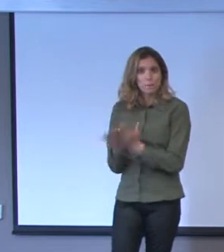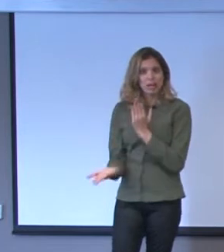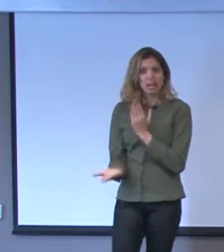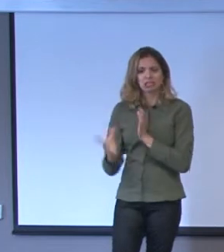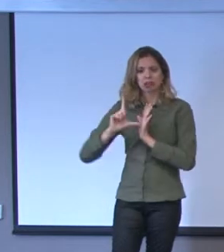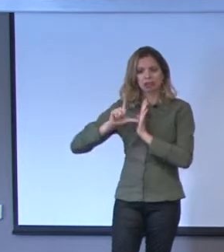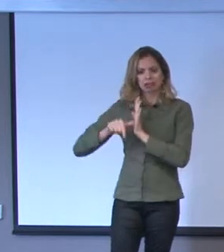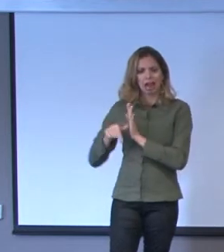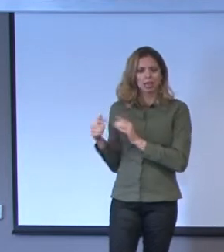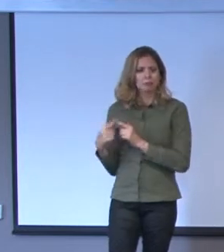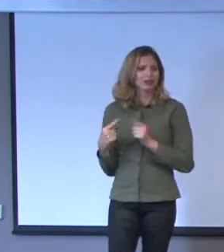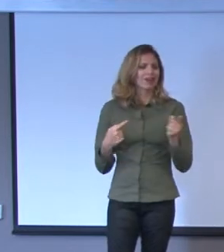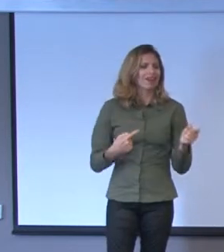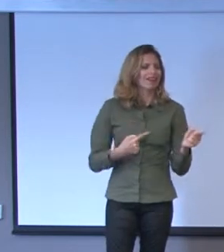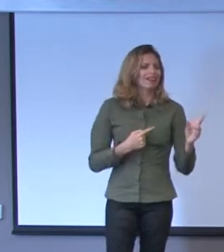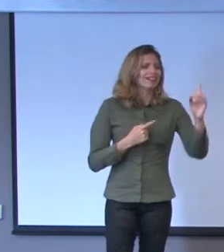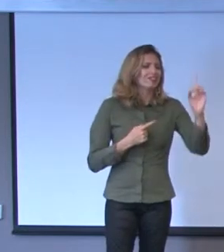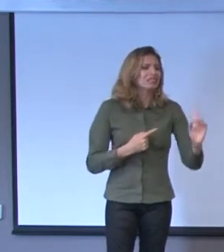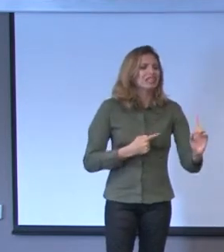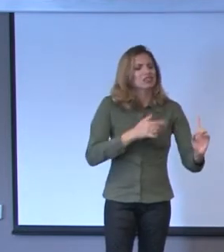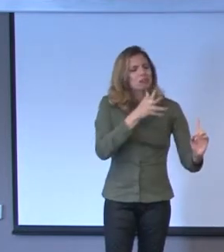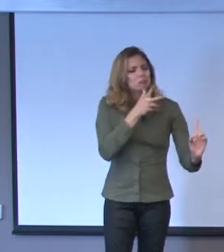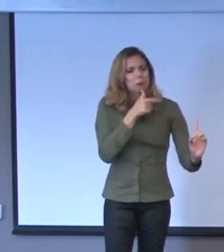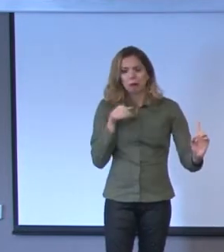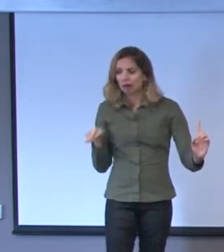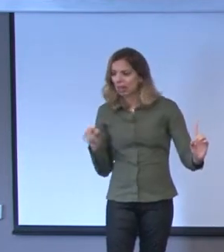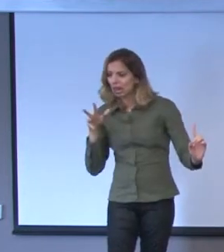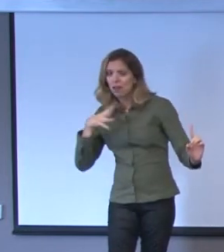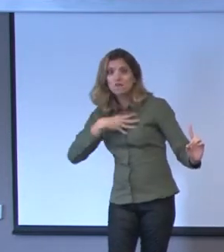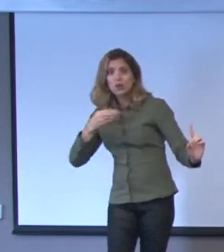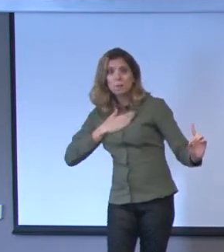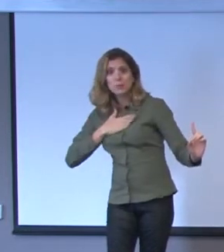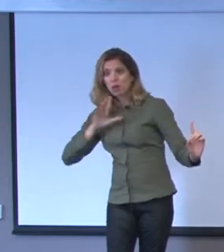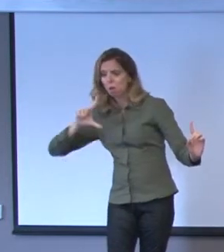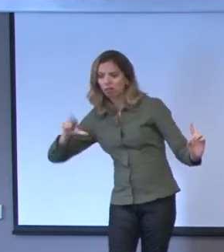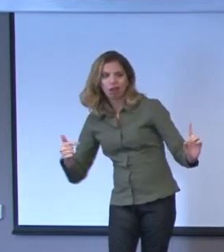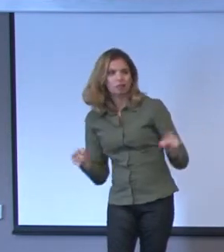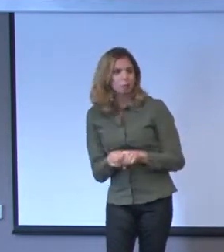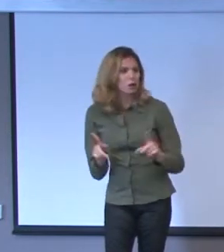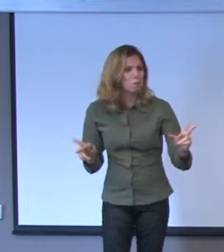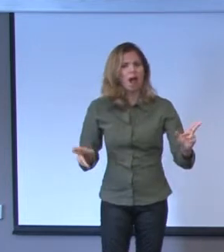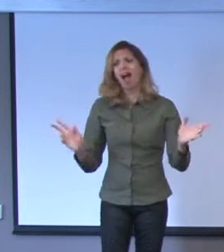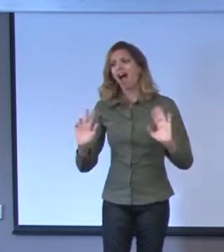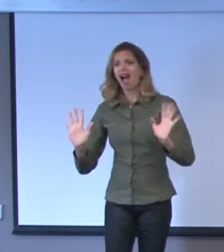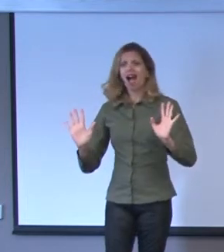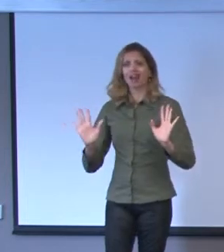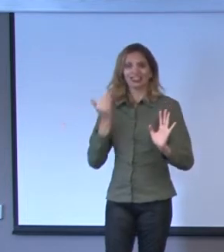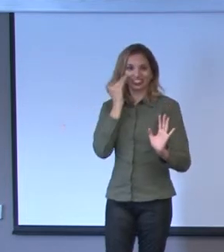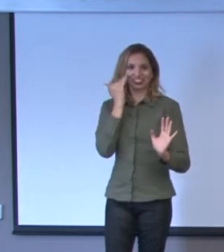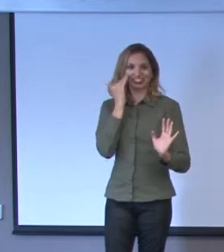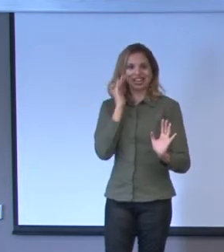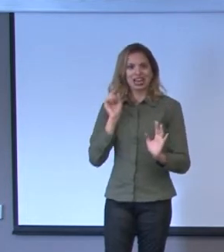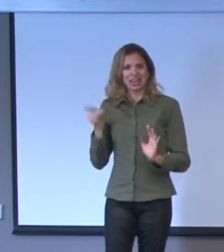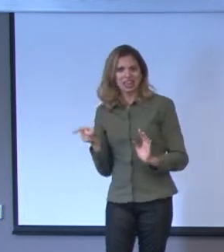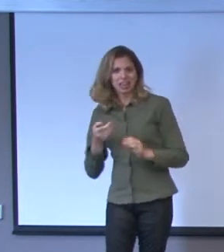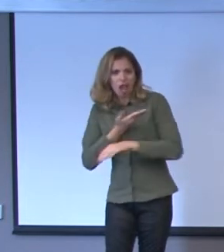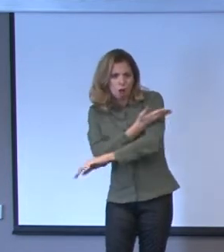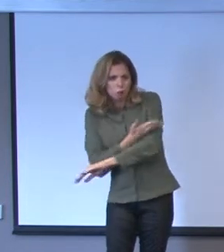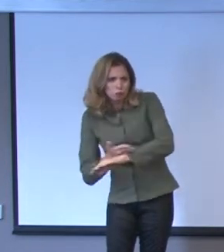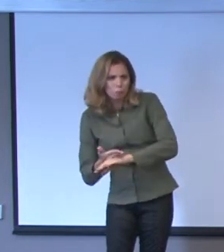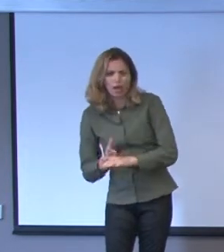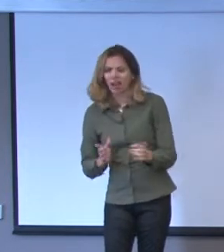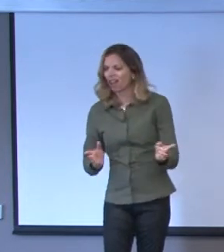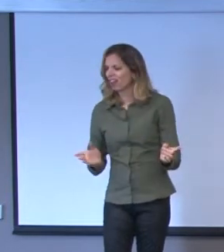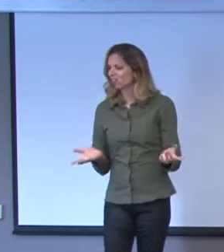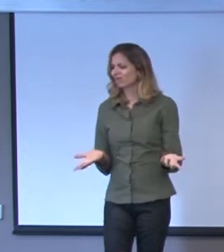trás, né? Porque o ritmo vai ter que ser mais lento? Será que, enfim, meu filho vai se acostumar com, enfim, com a forma